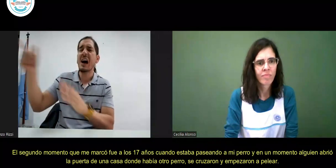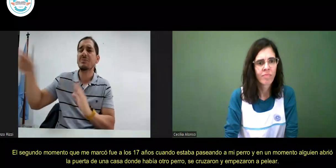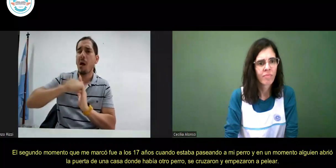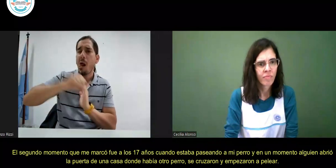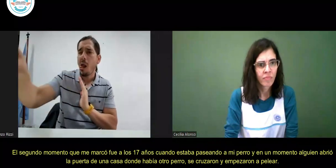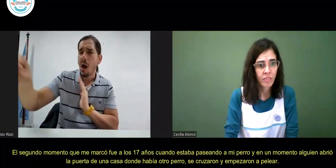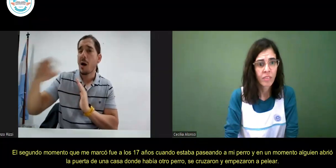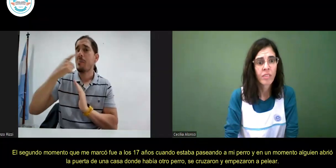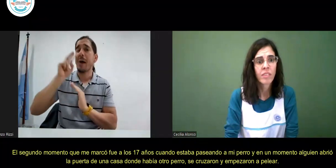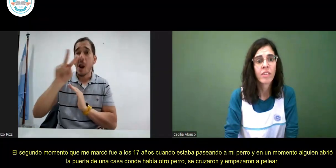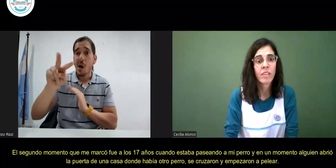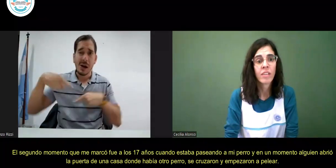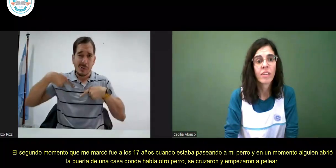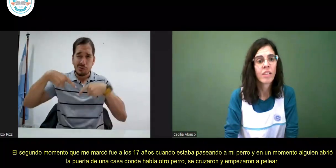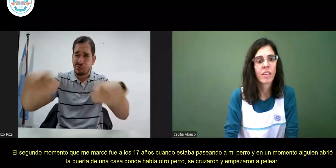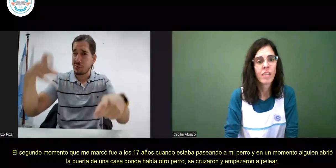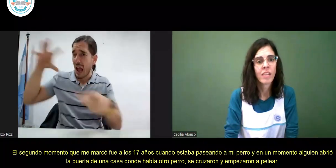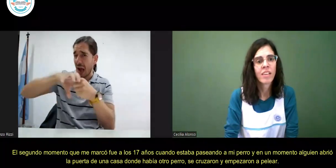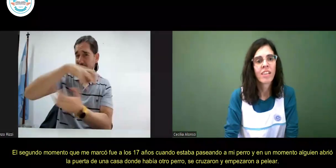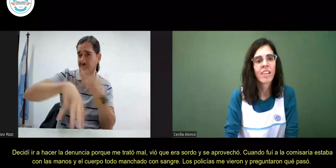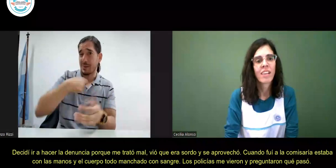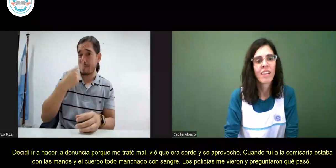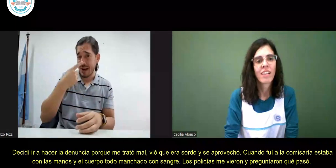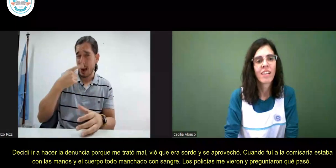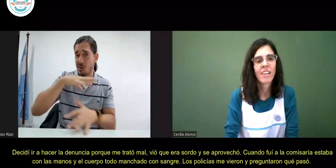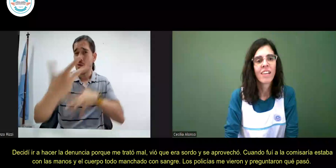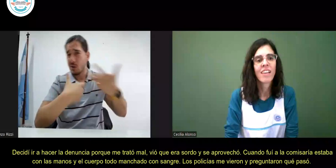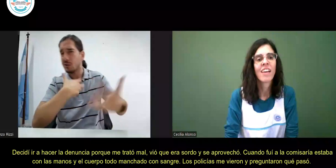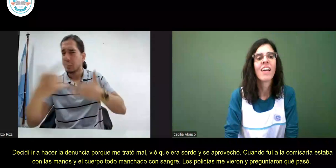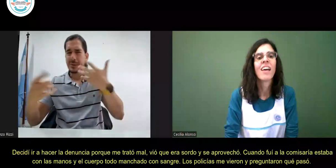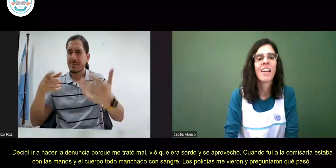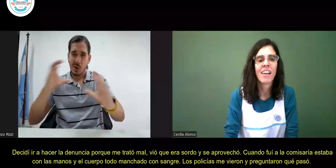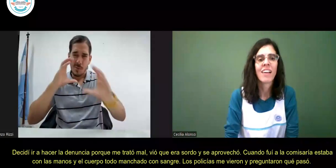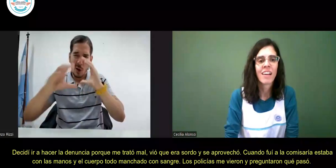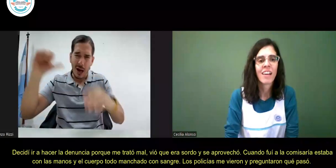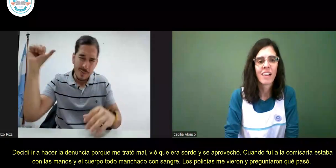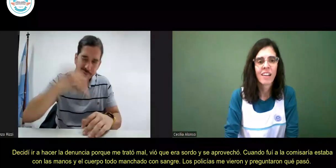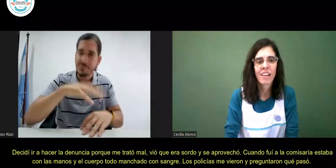donde había otro perro y se cruzaron y empezaron a pelear.